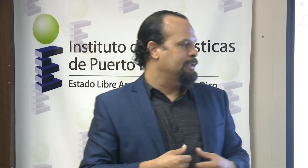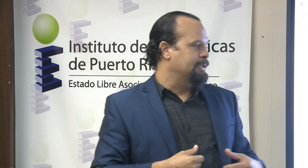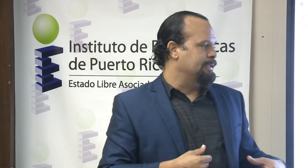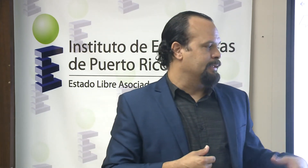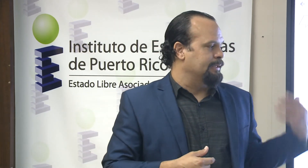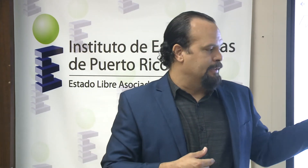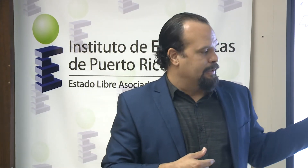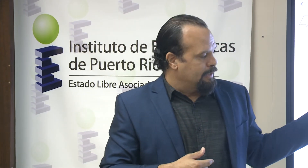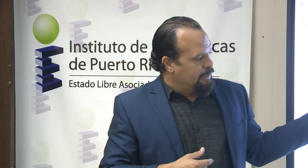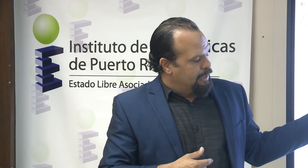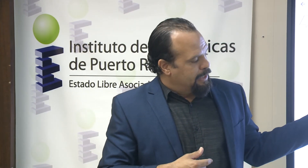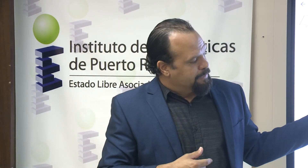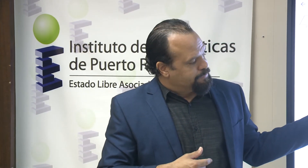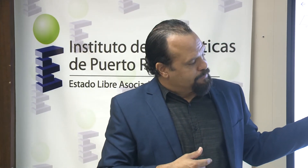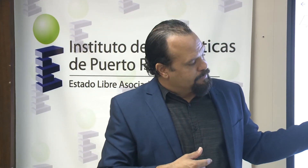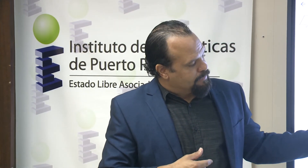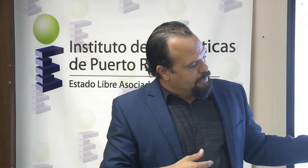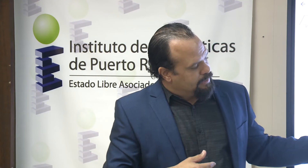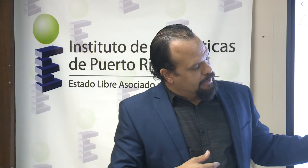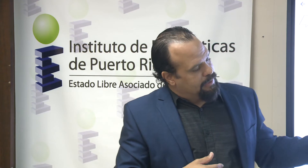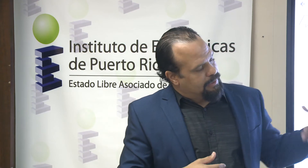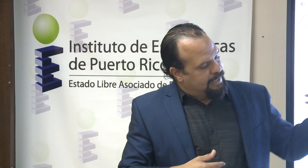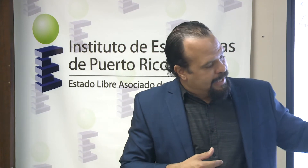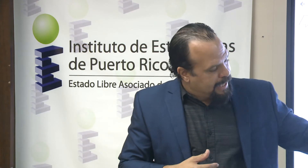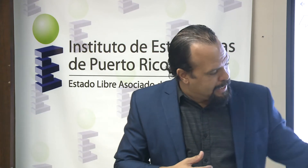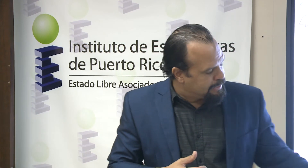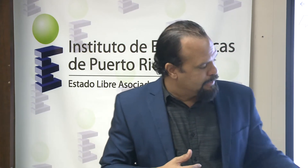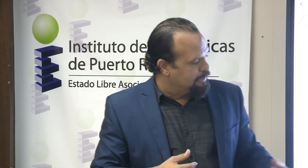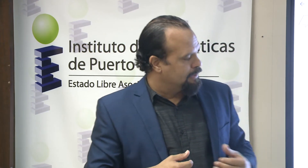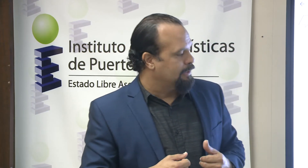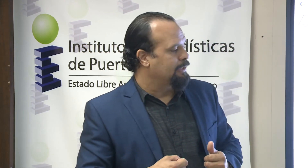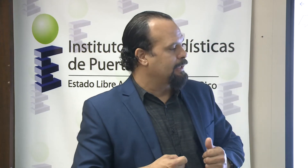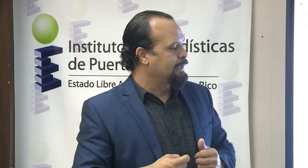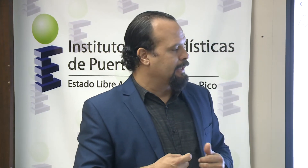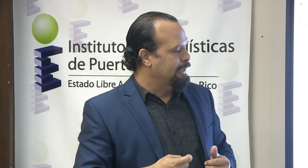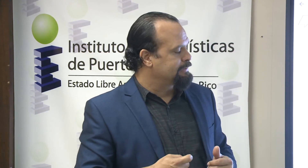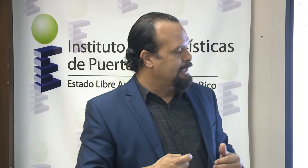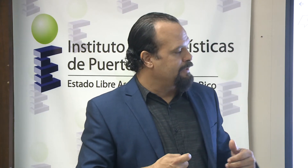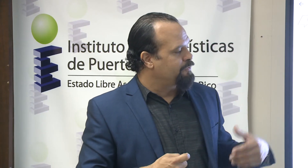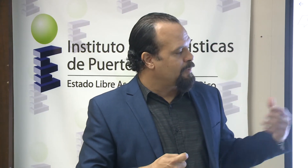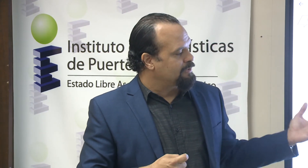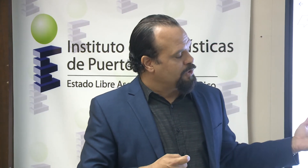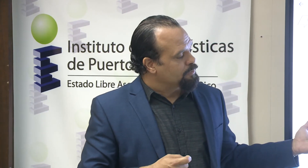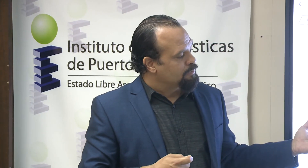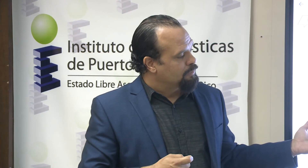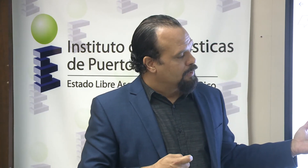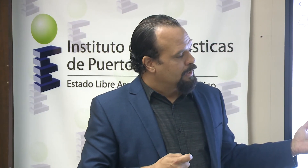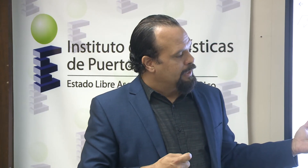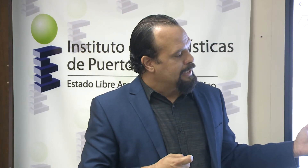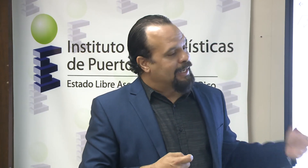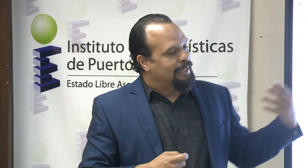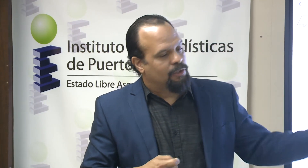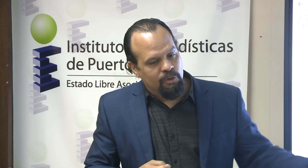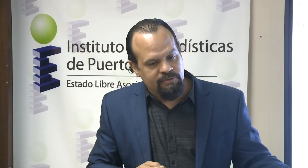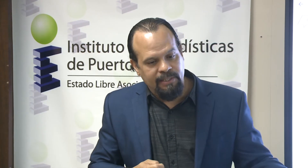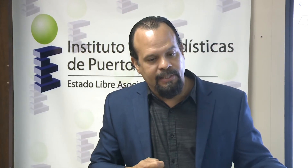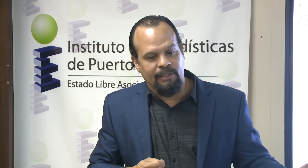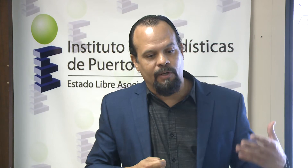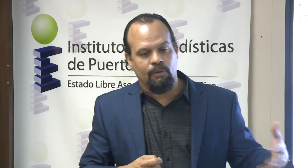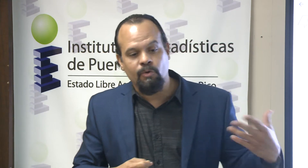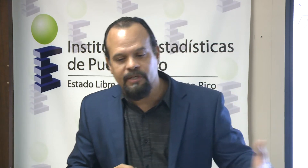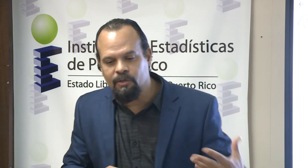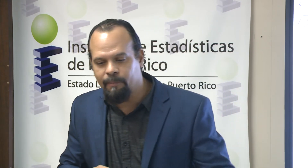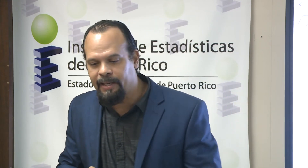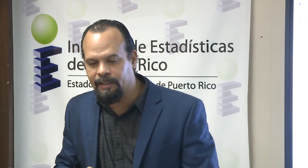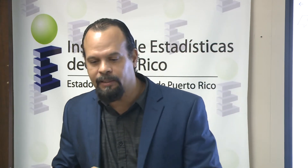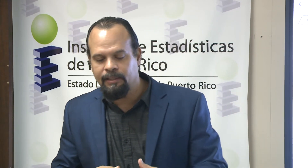crear esa información y darla a conocer y